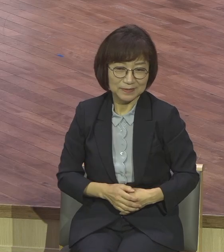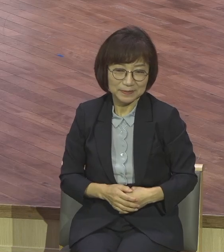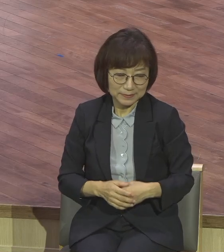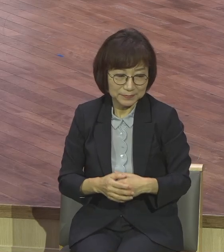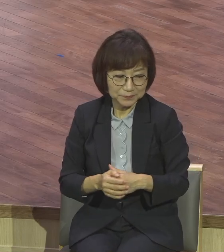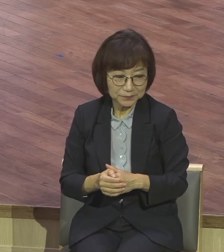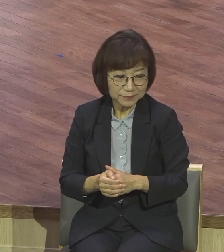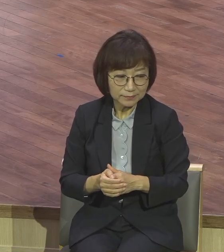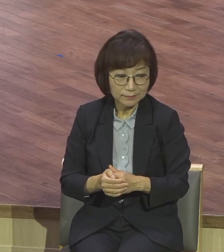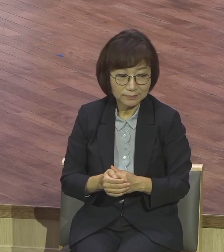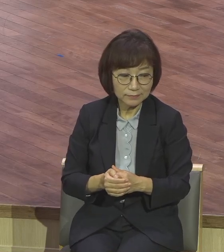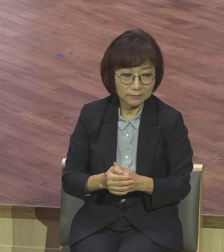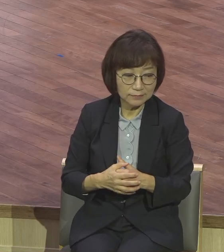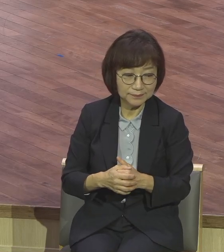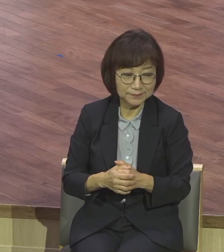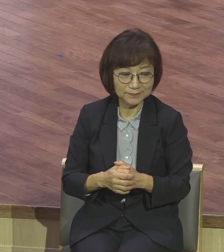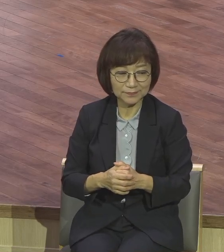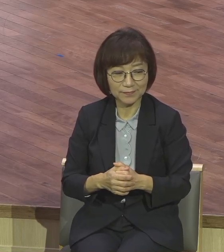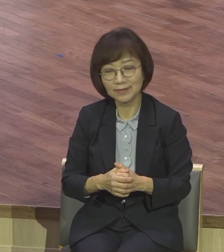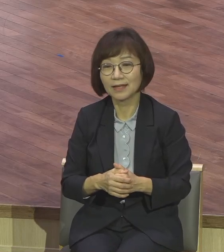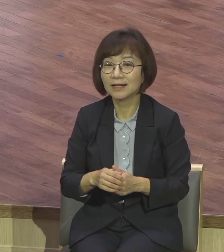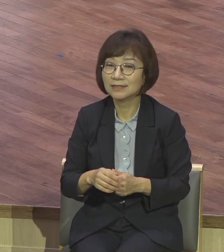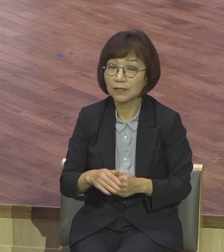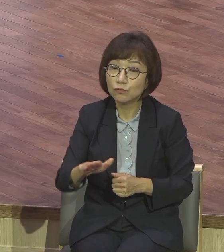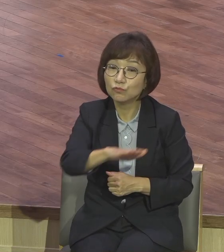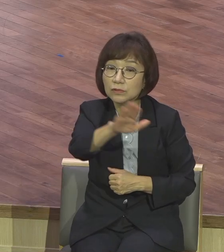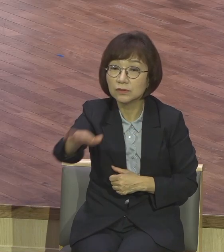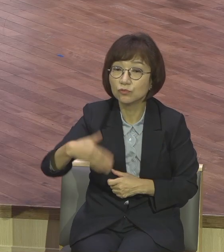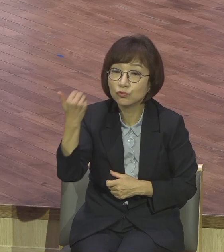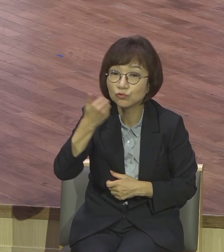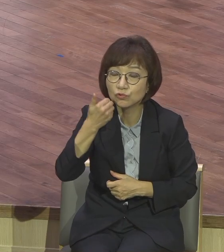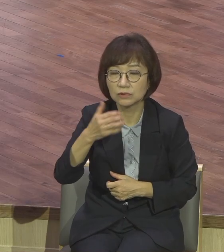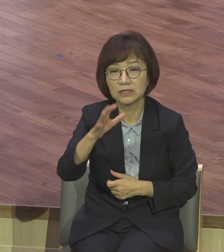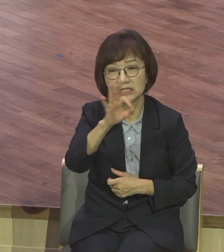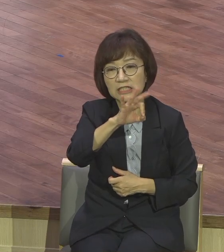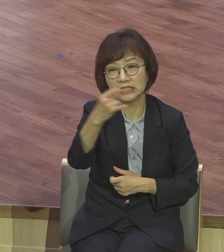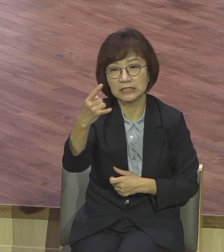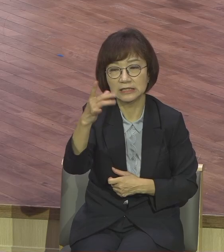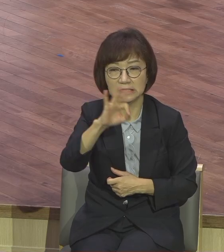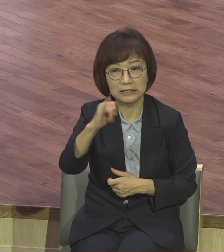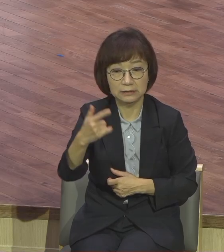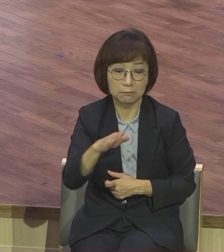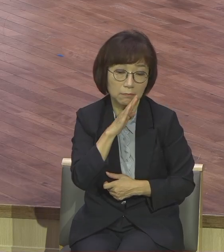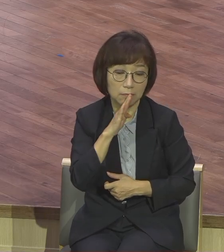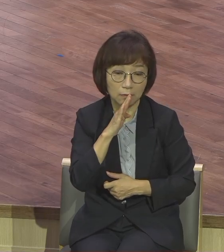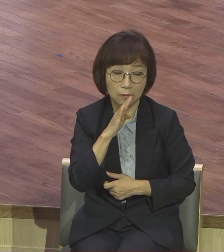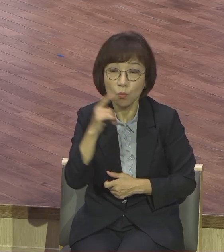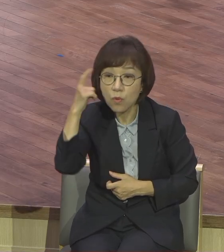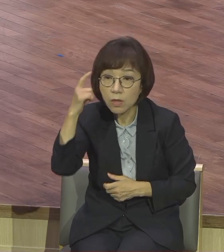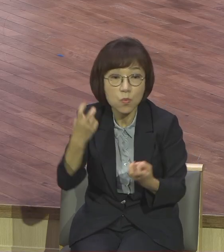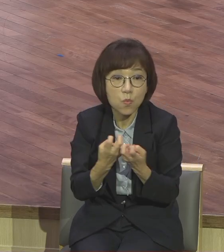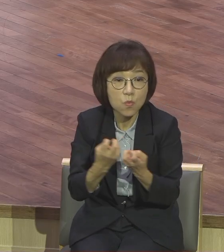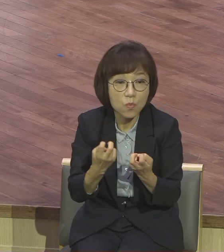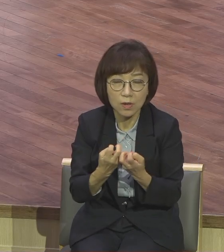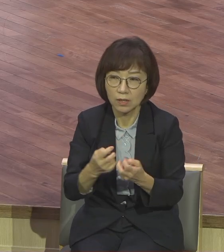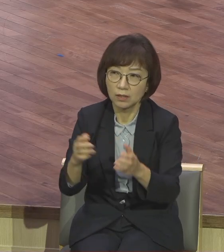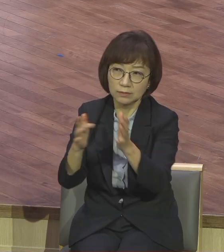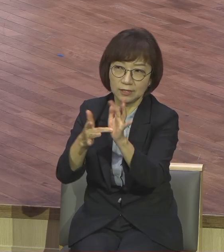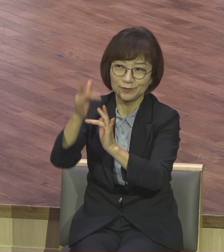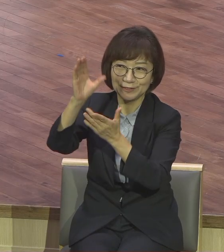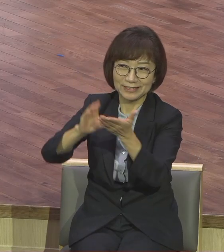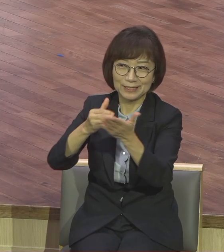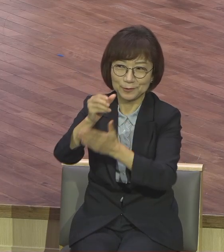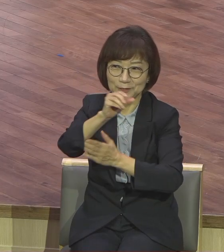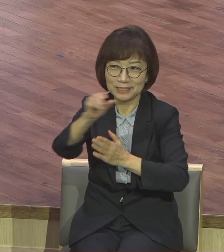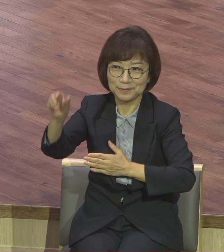우리가 의인이라 칭함을 받을 수 있는 것은요, 예수 그리스도의 십자가 속량으로 된 것이. 그래서 종교개혁자